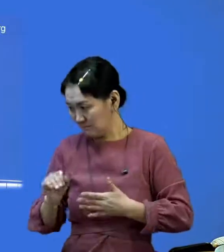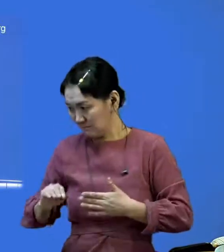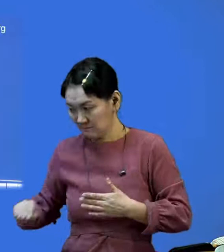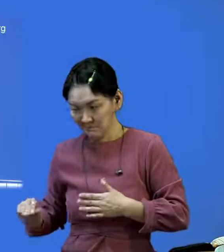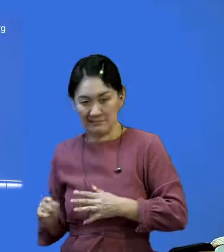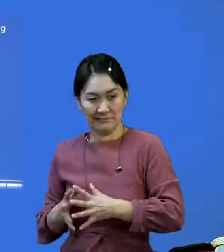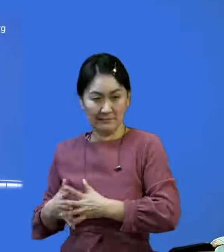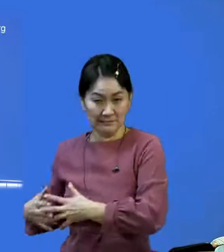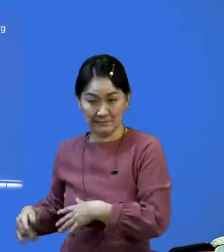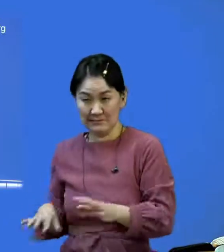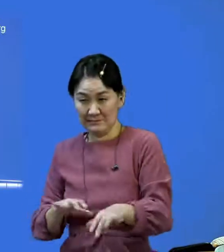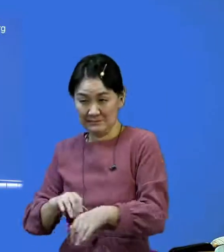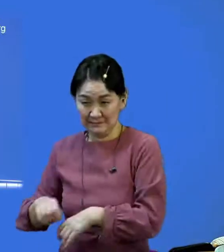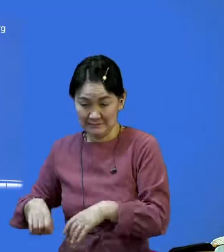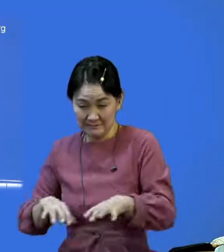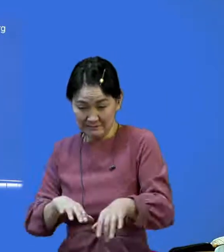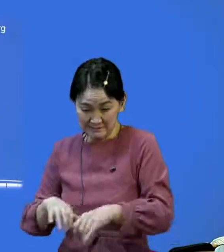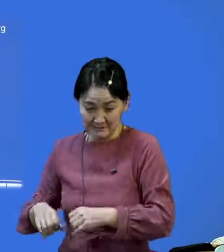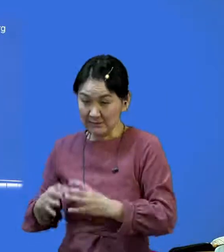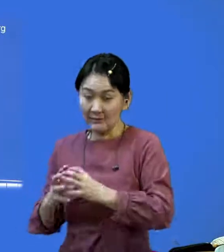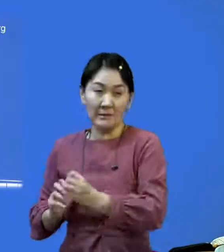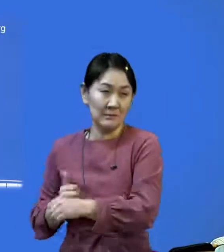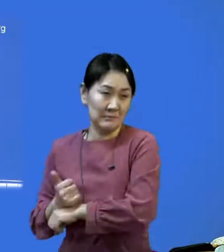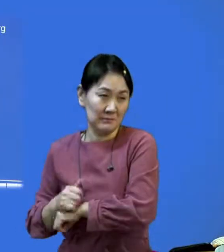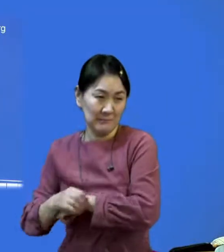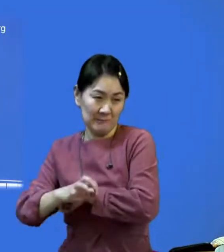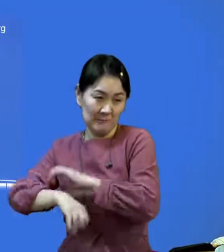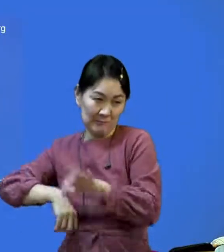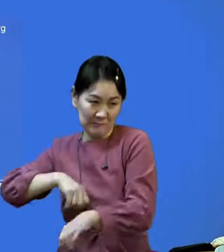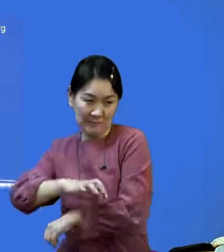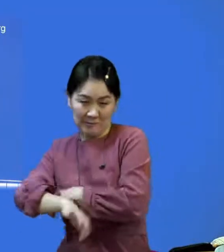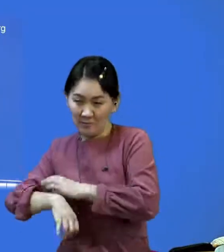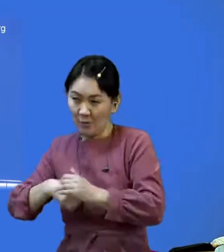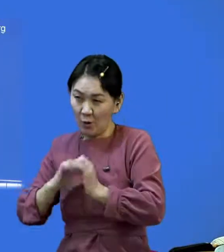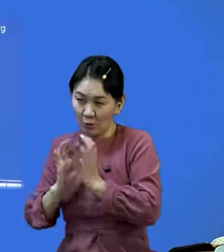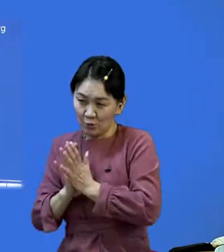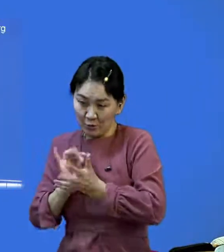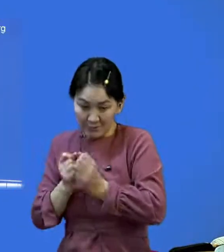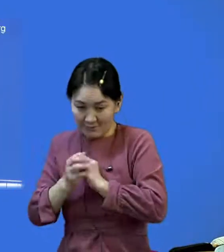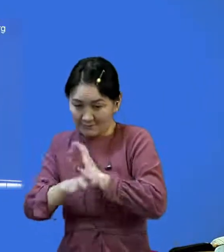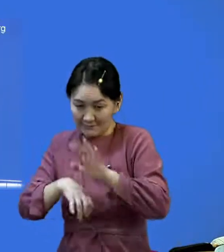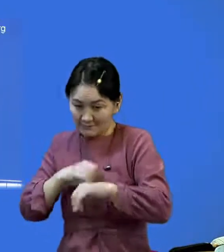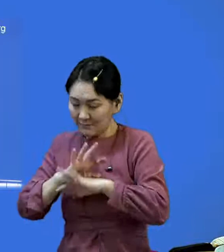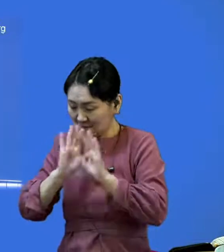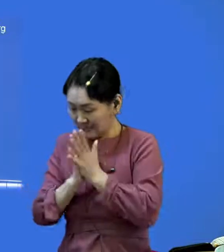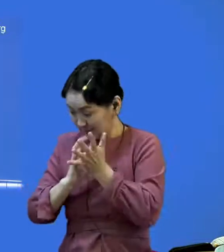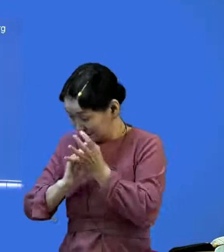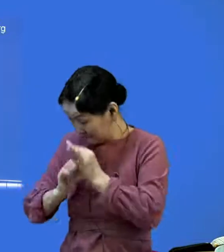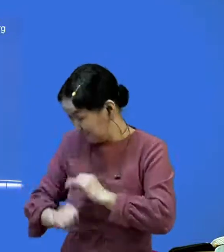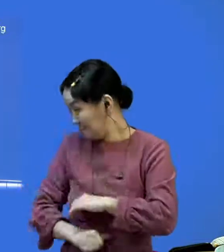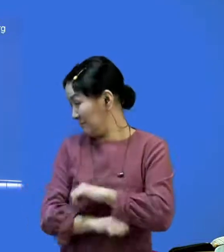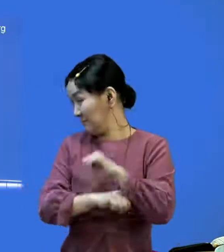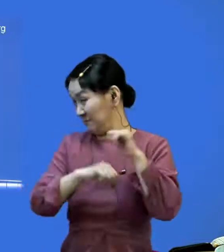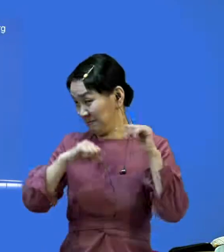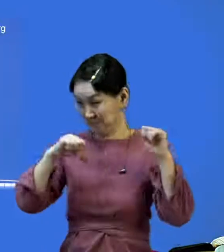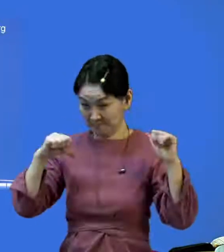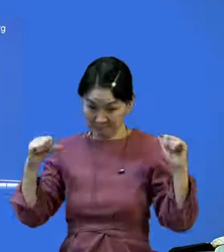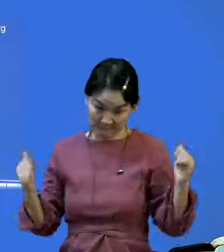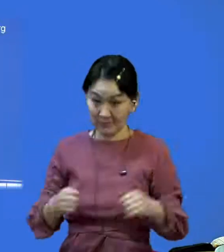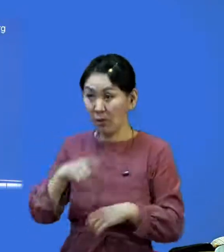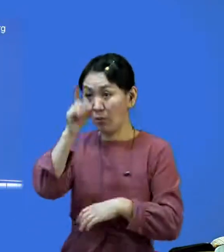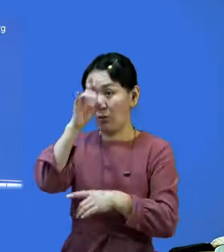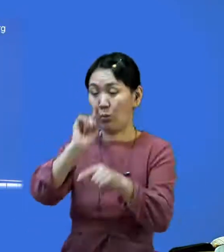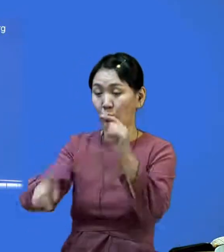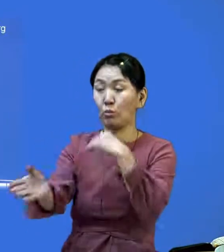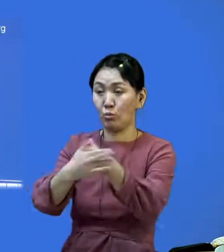аваад байр аваад тэрний дараа дэлхийн аялал хийгээл амттай юм хийгээл амттай юм тийм гэл хурд өөх нь шүү дээ. Хурд өөх нь